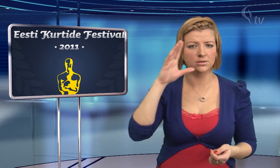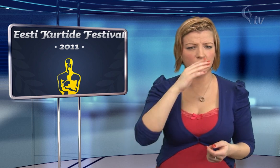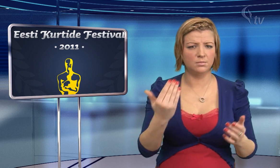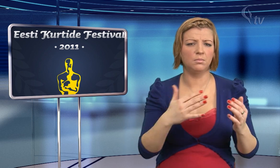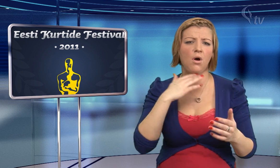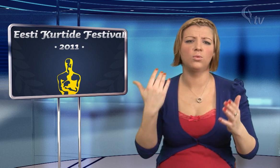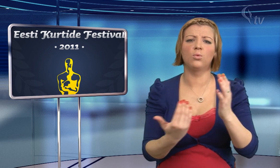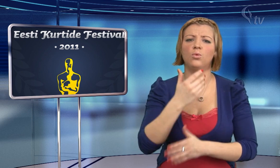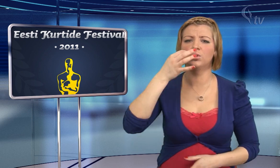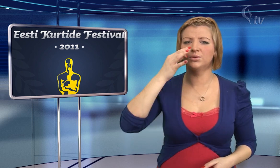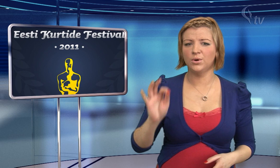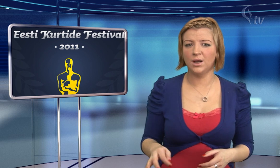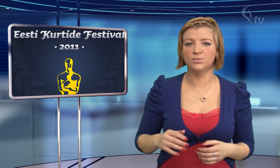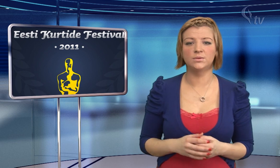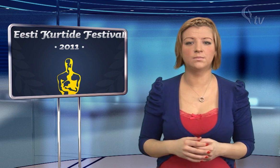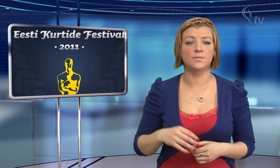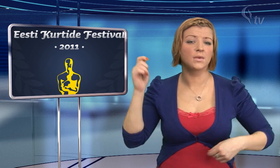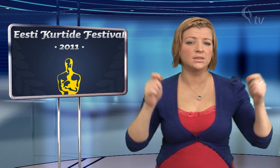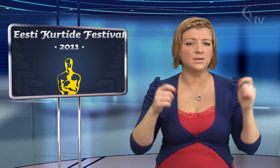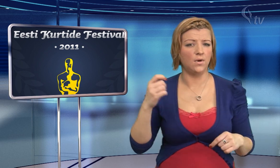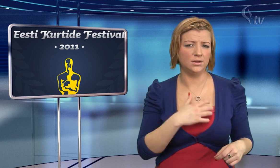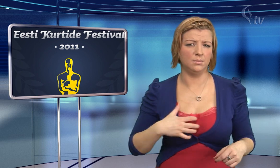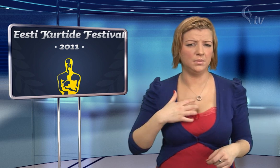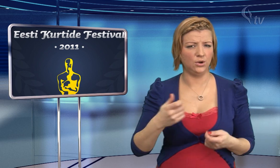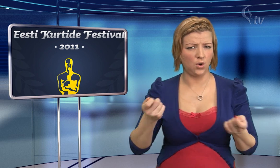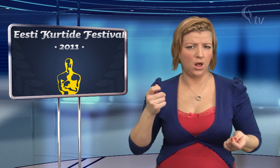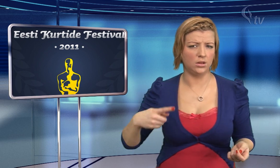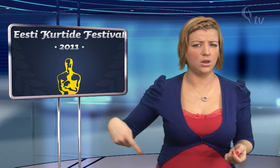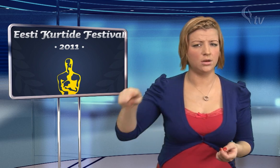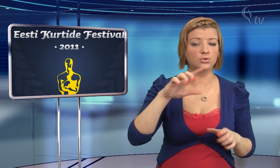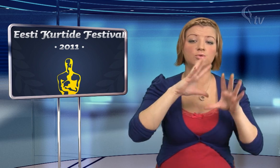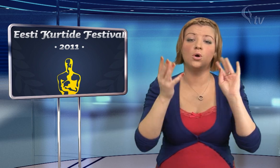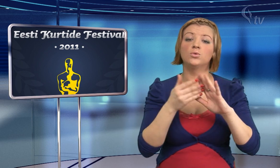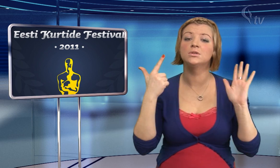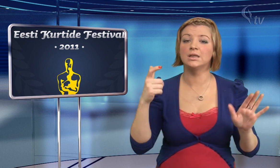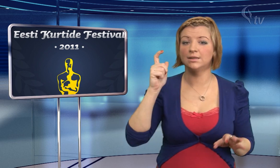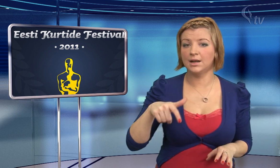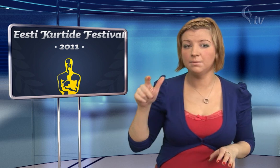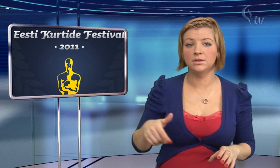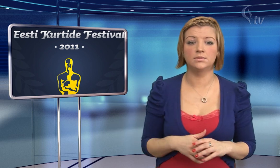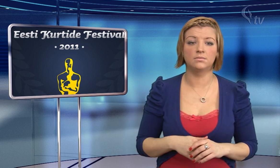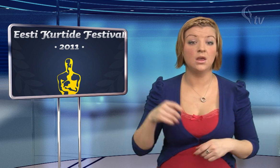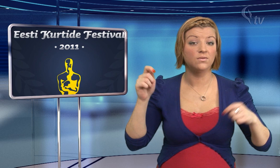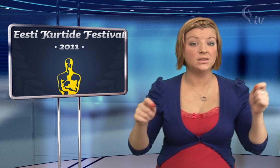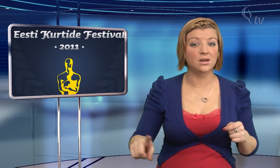filmifestivali korraldamisega said noored palju uusi kogemusi. Festivali põhikorraldajateks oli kokku 7